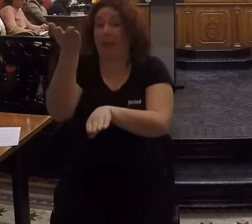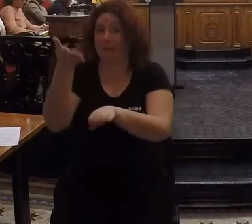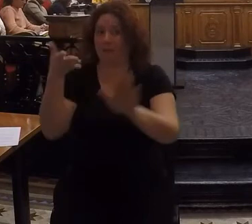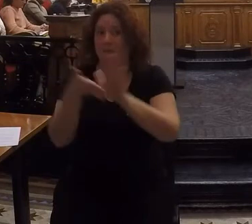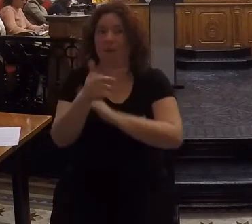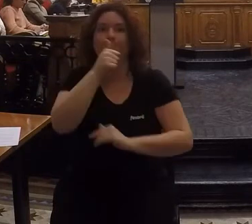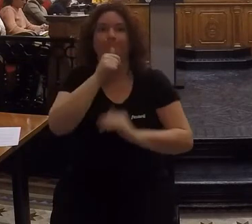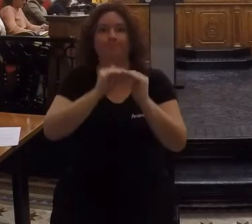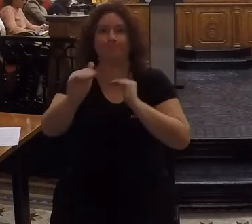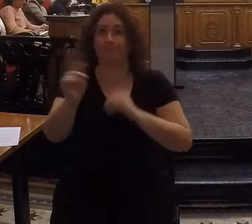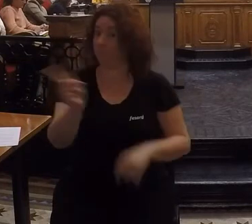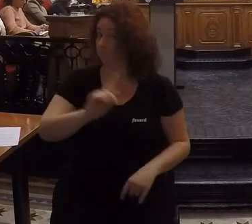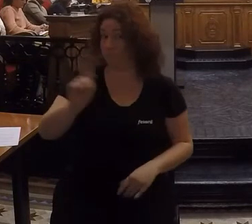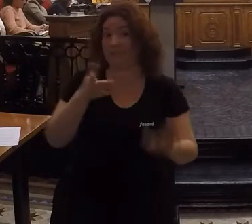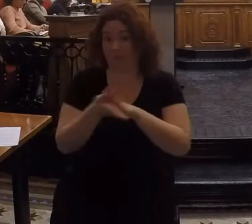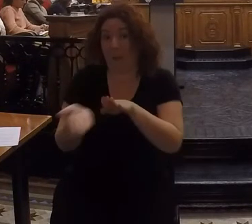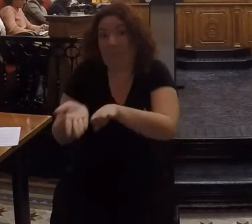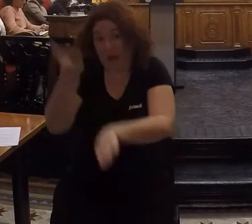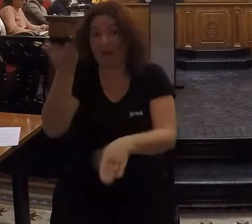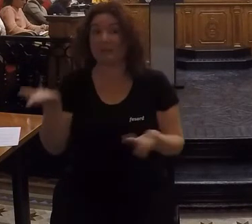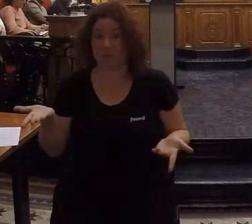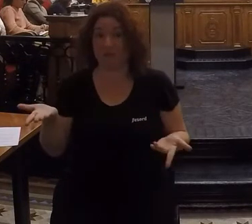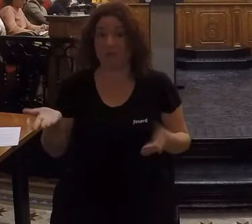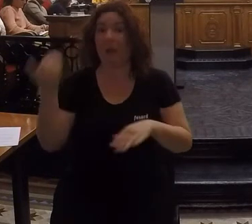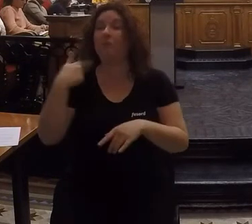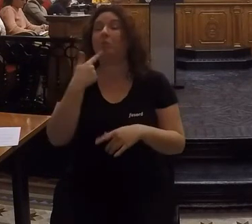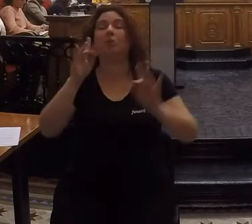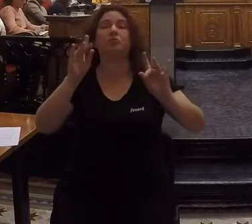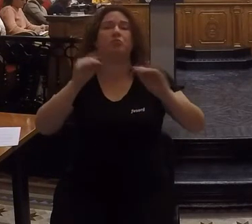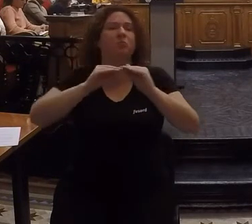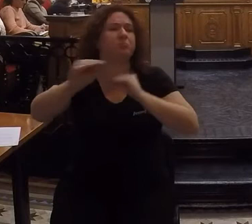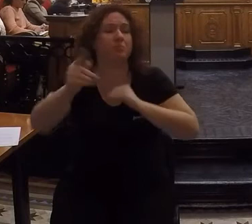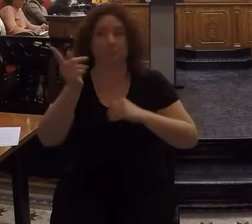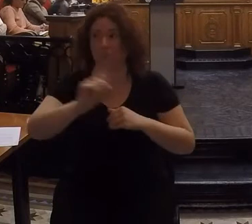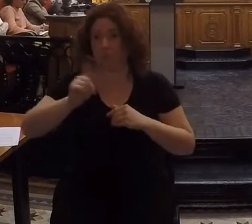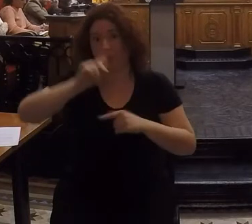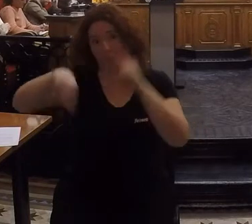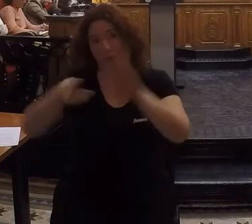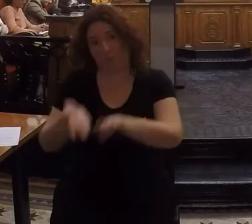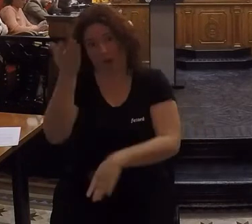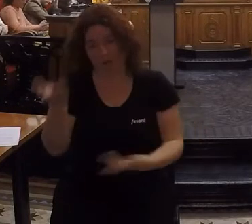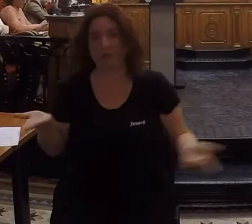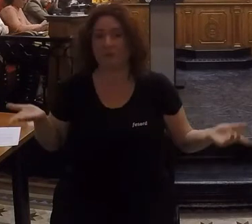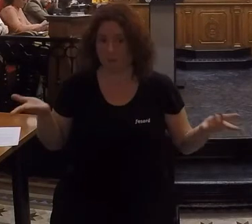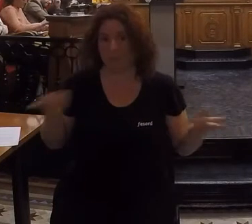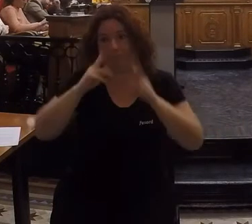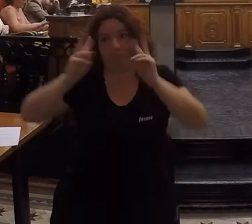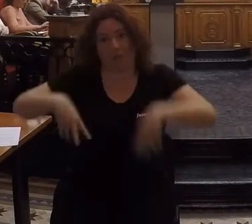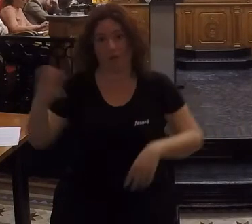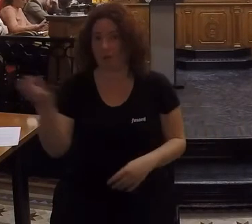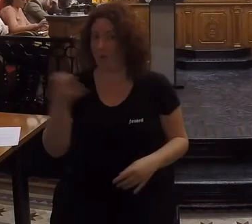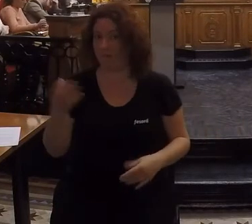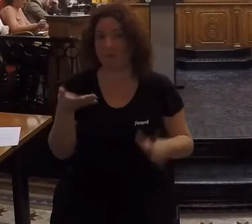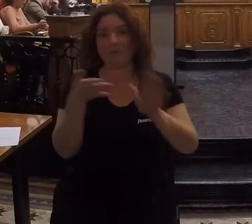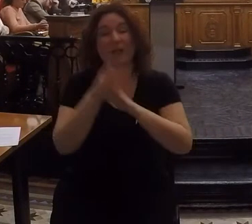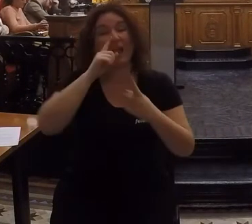fiscal. Reconozcamos una cosa y reconozcamos la otra. Por tanto, hay una subida de impuestos